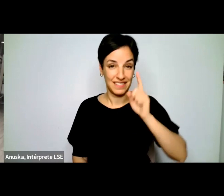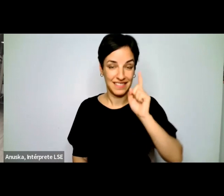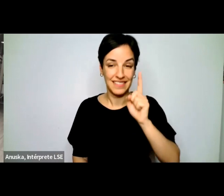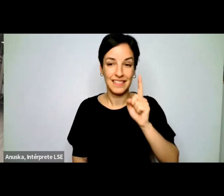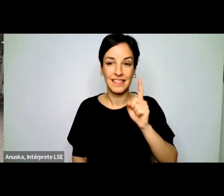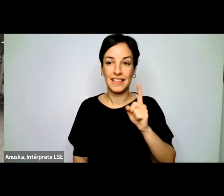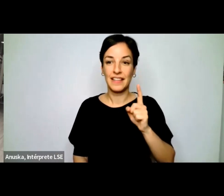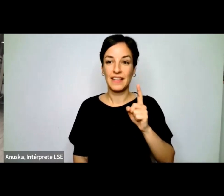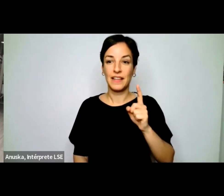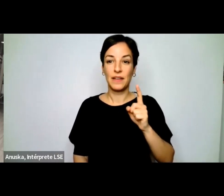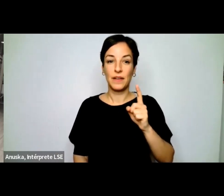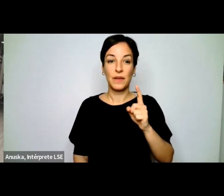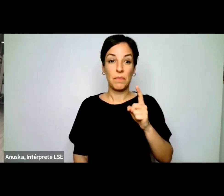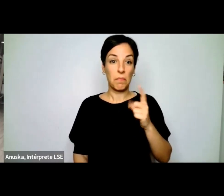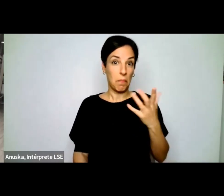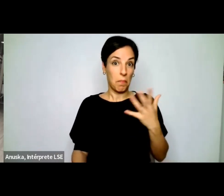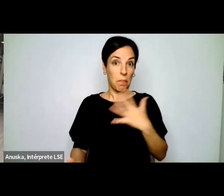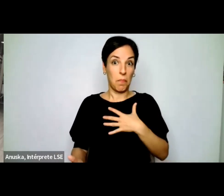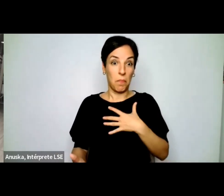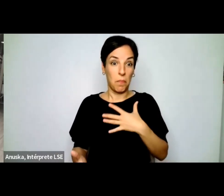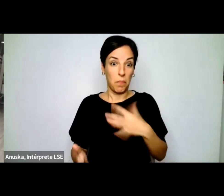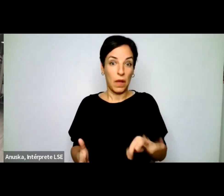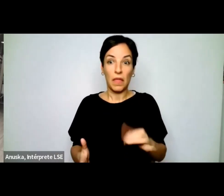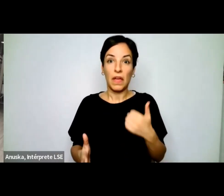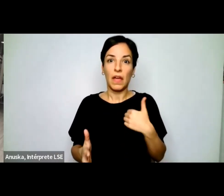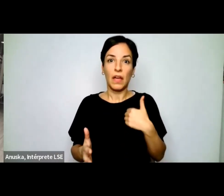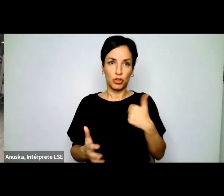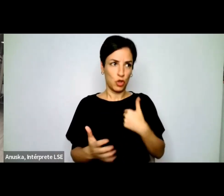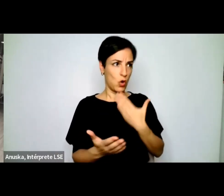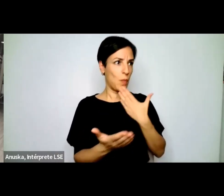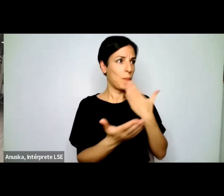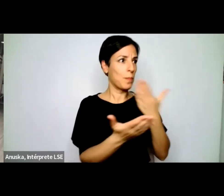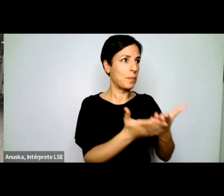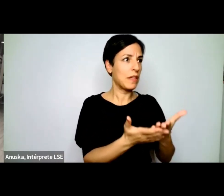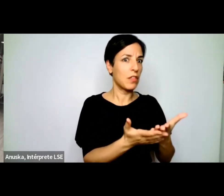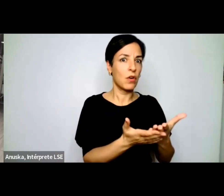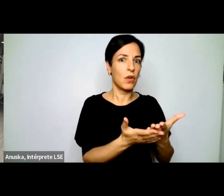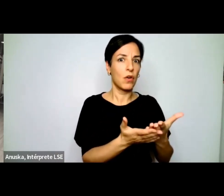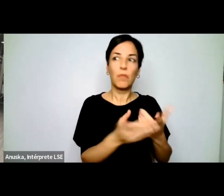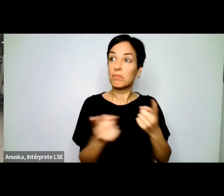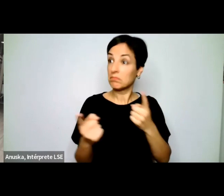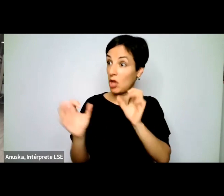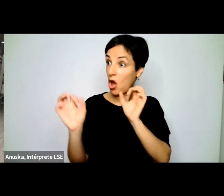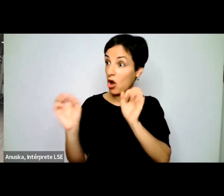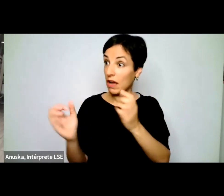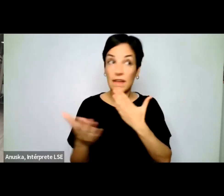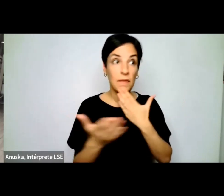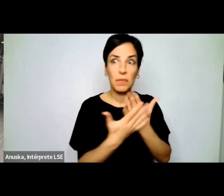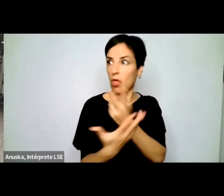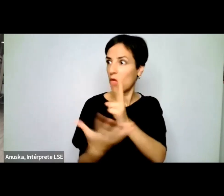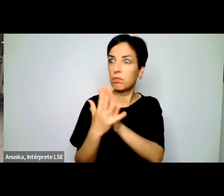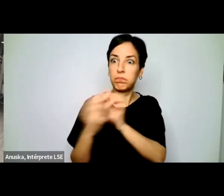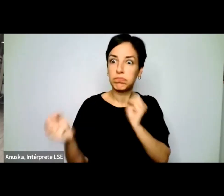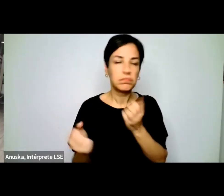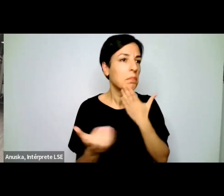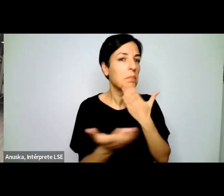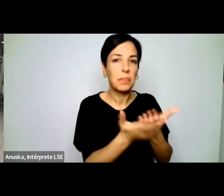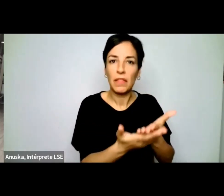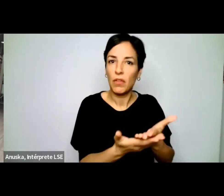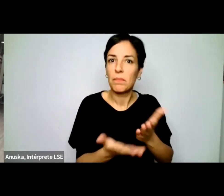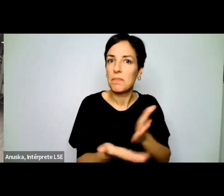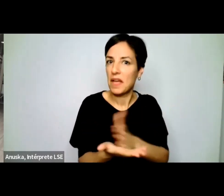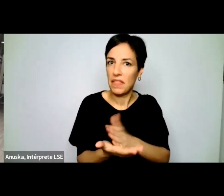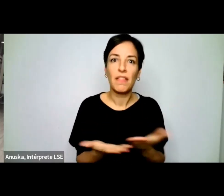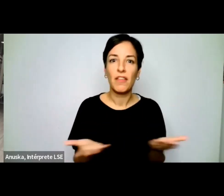también que todo esto lo estéis solicitando de mutuo acuerdo, es decir, que todos estéis de acuerdo en solicitar la mediación. Entonces, en ese caso puede ser que todos